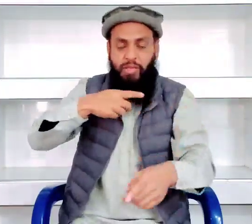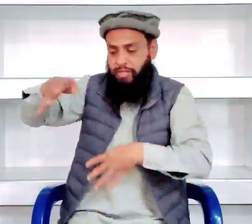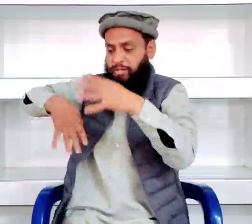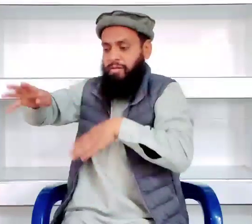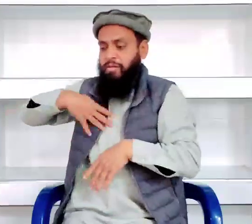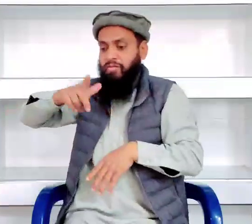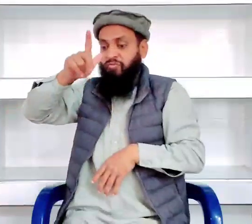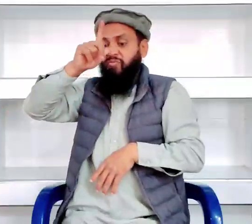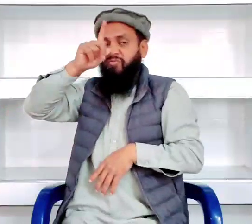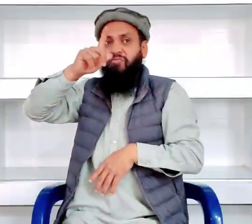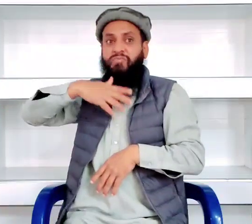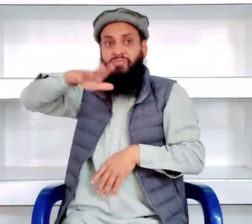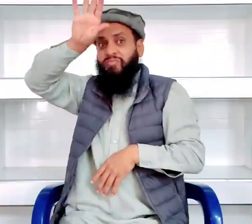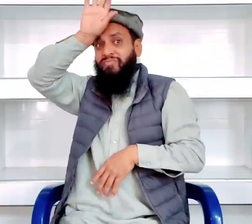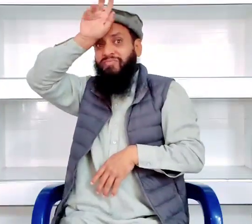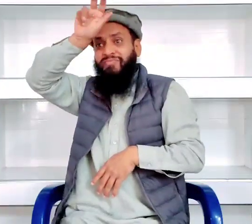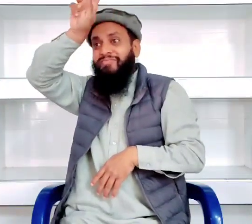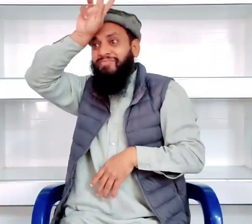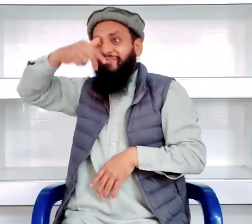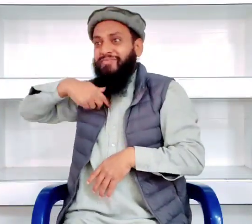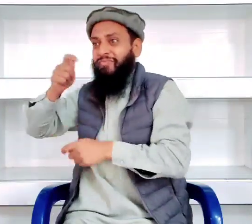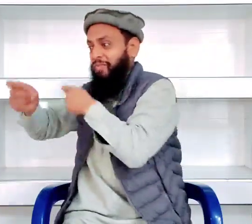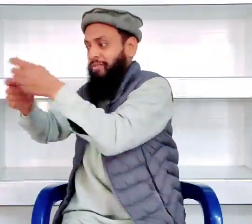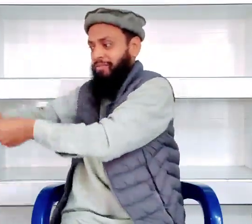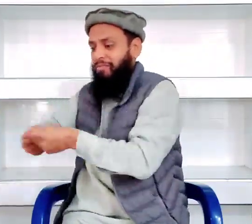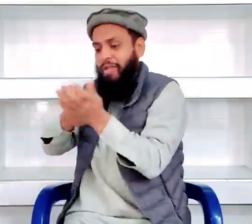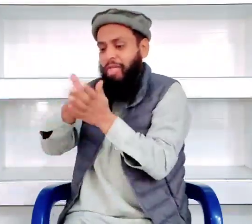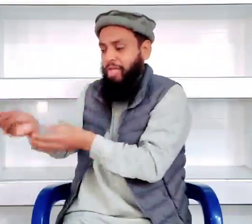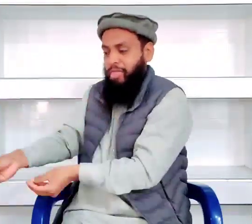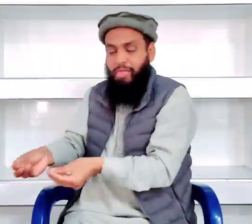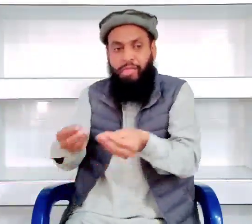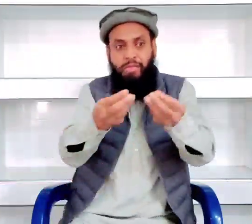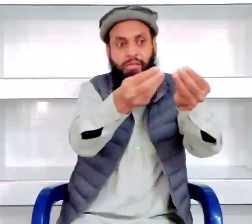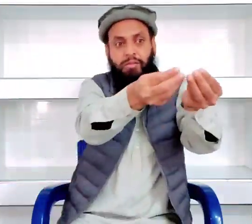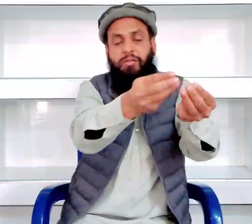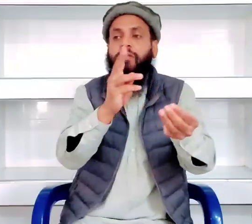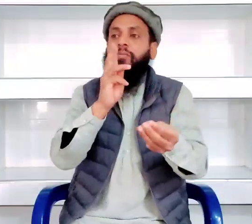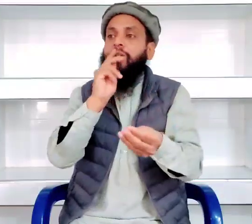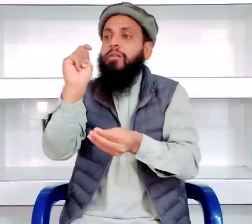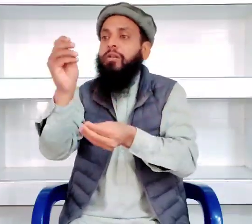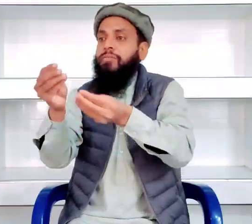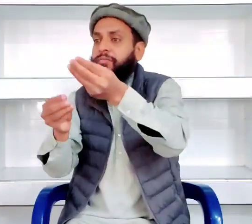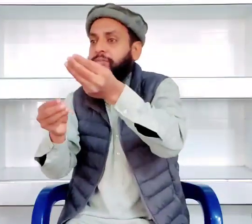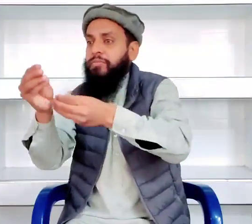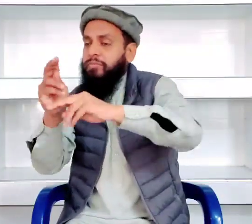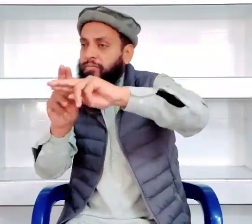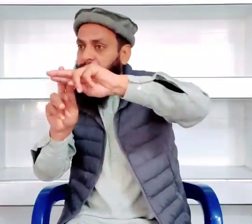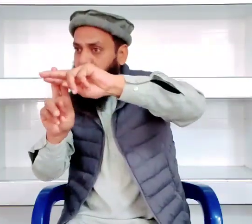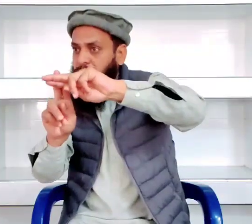رواہ البخاری رسول اللہ صلی اللہ علیہ وسلم نے فرمایا کوئی دیہاتی آدمی کا سودا شہری نہ ویچے بھاوے وہ